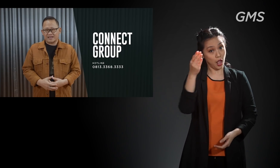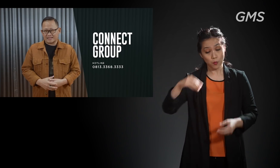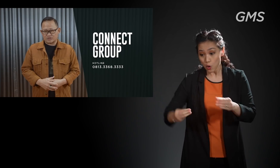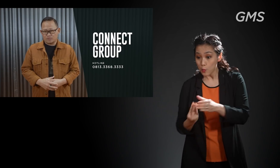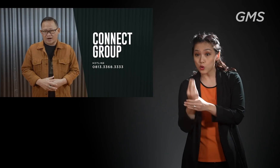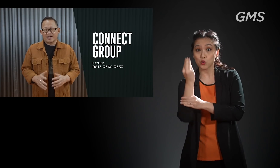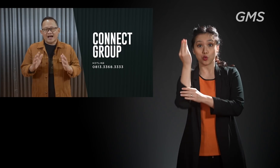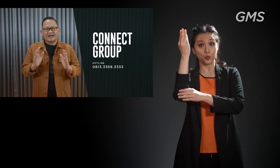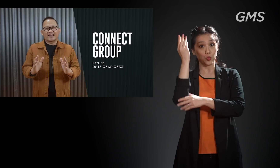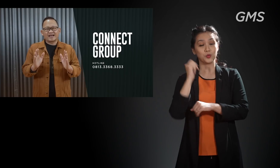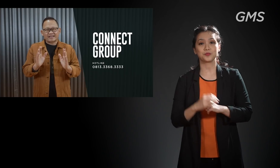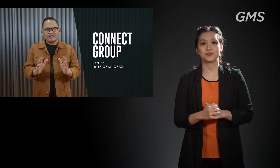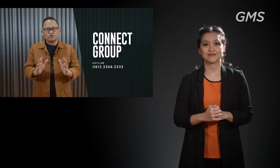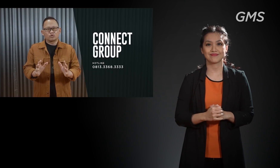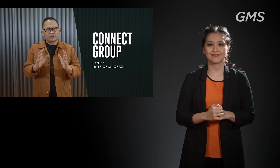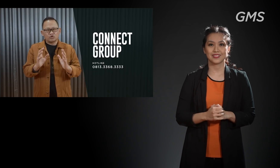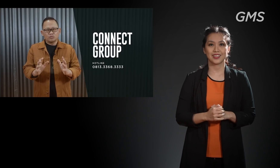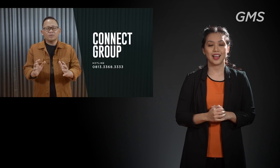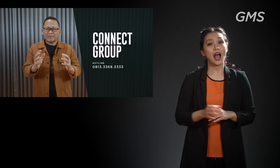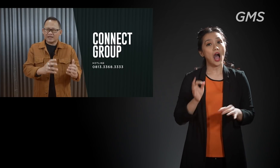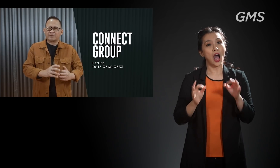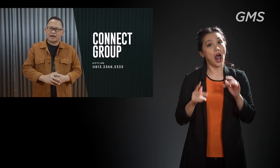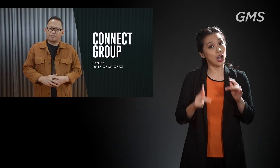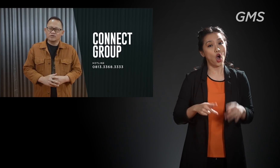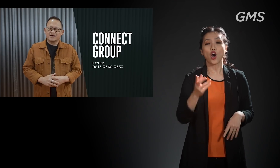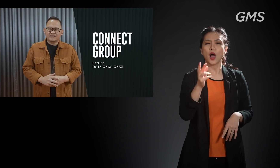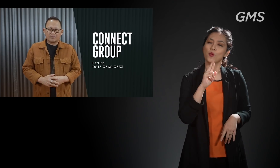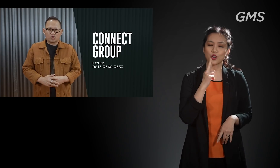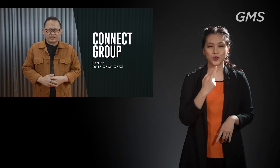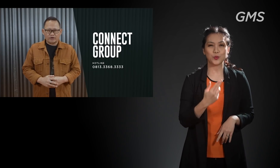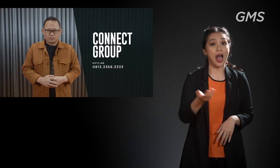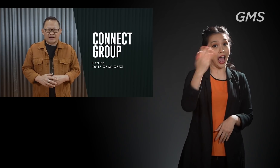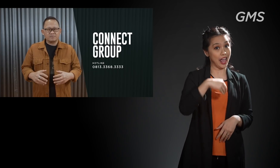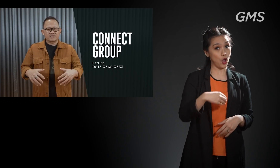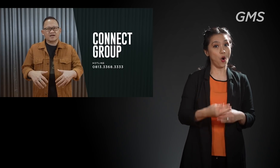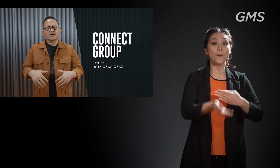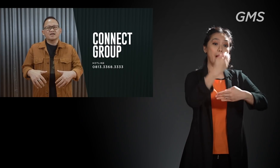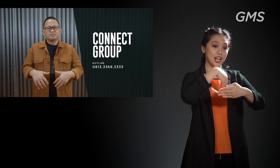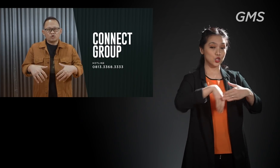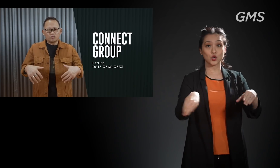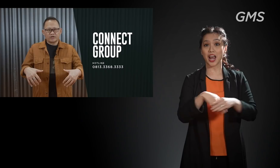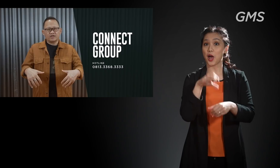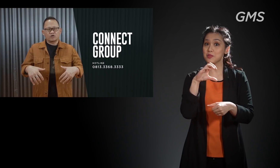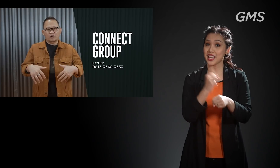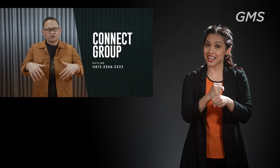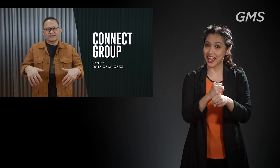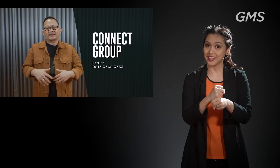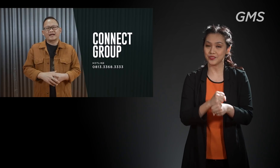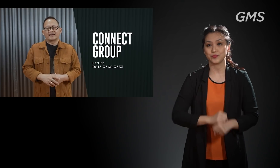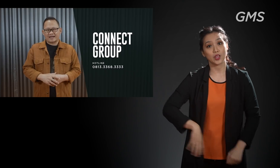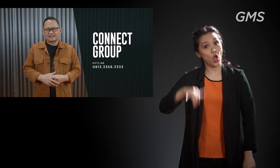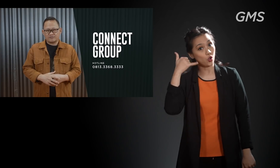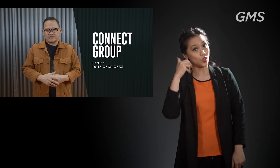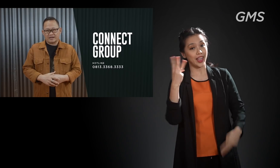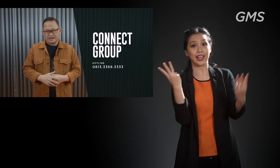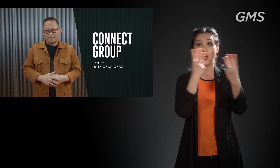rohani bagi kita semua. Anda yang rindu untuk bertumbuh, mari bergabung dalam Connect Group. Anda bisa menghubungi nomor hotline